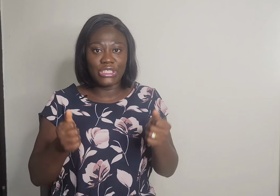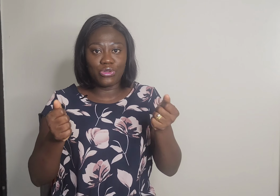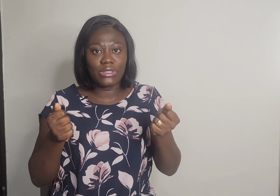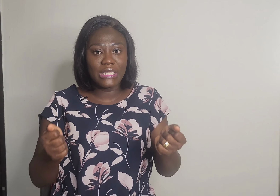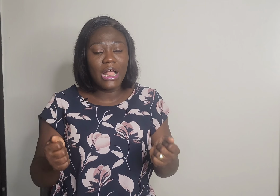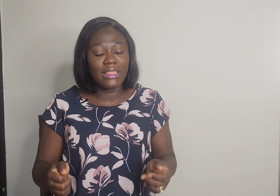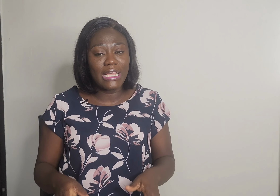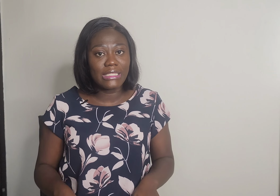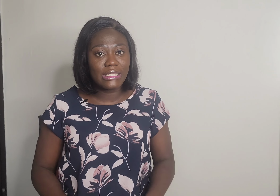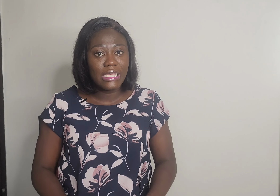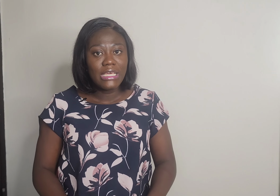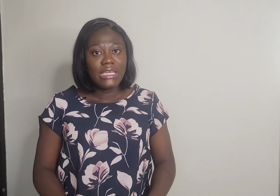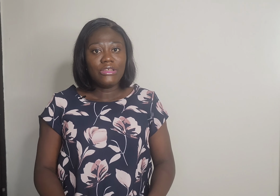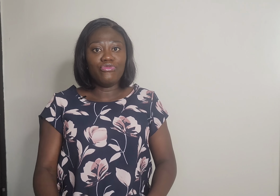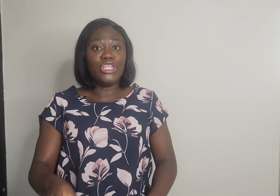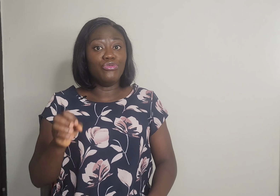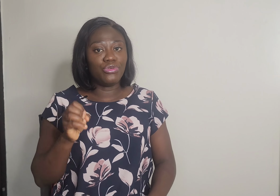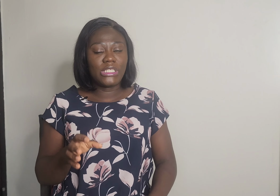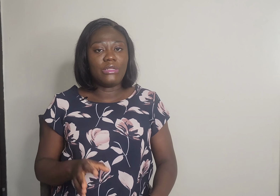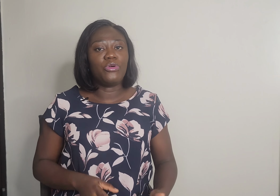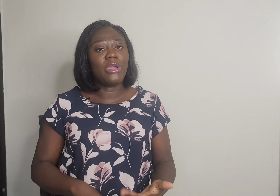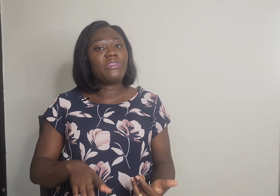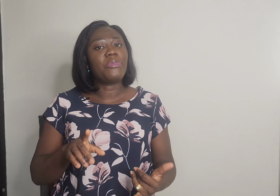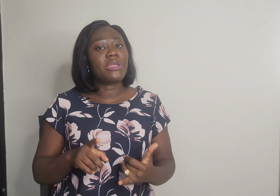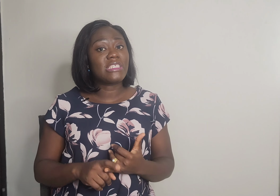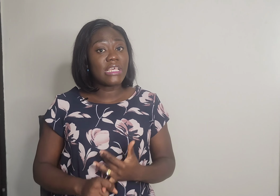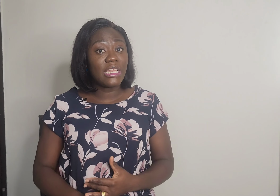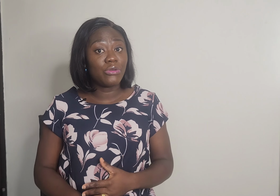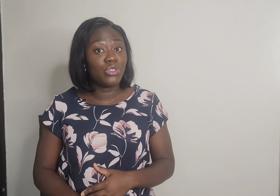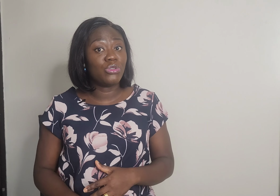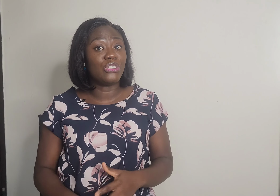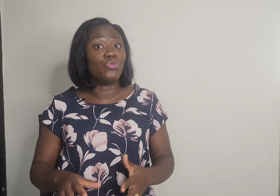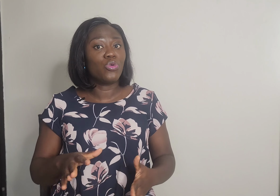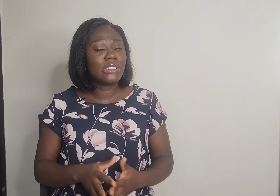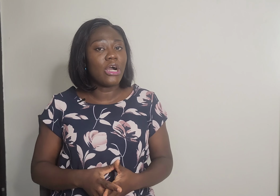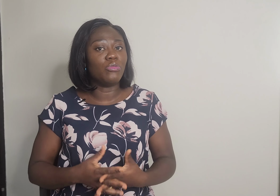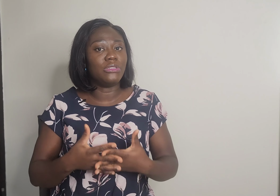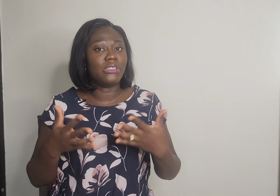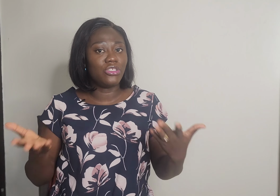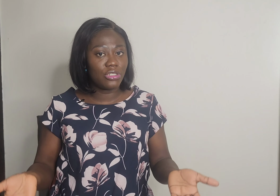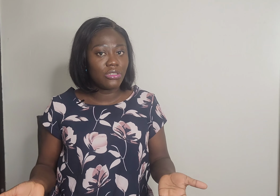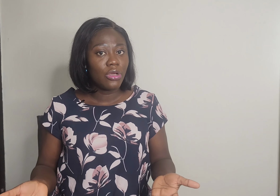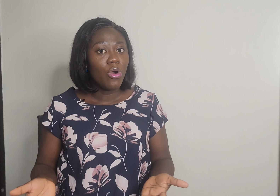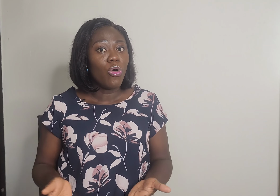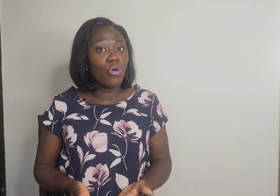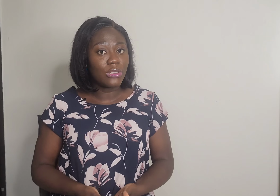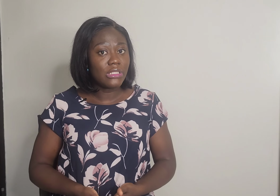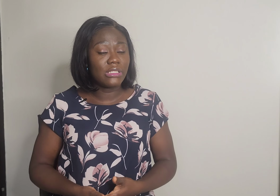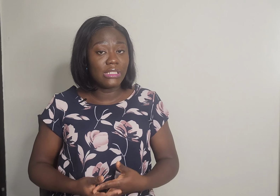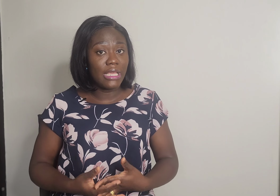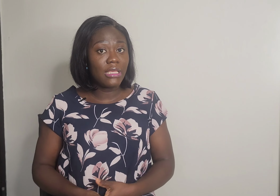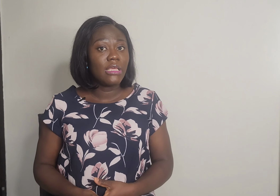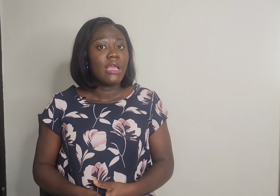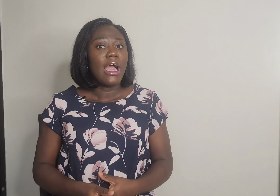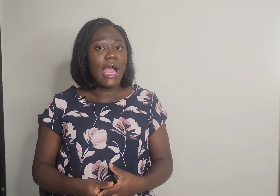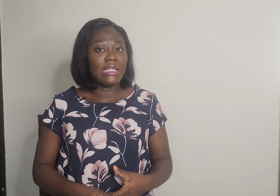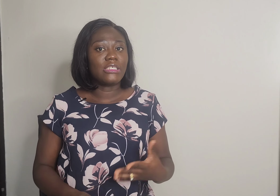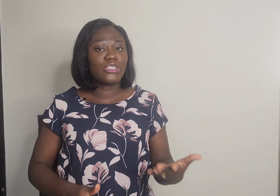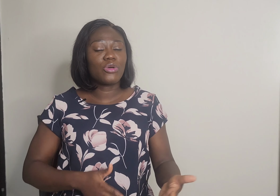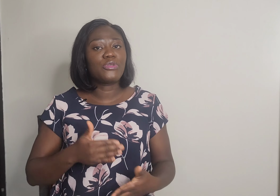not that really rooted. But we have the American sign language, which is what I'll be teaching us today. And